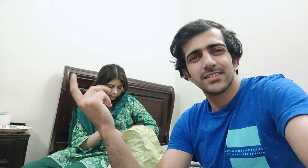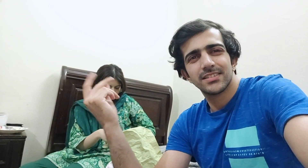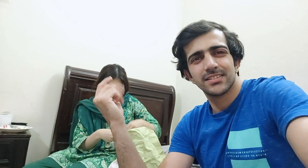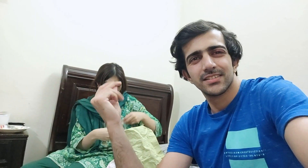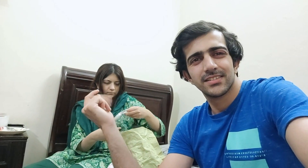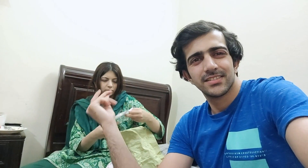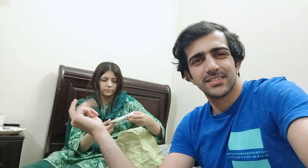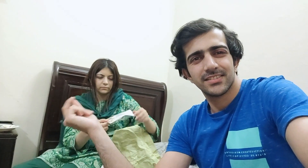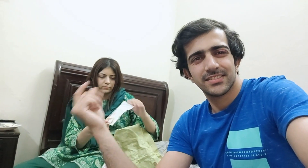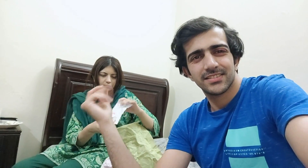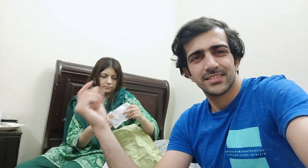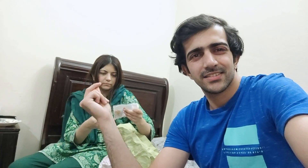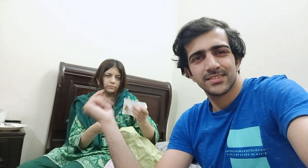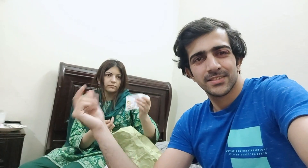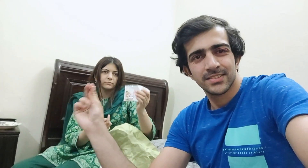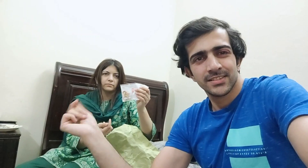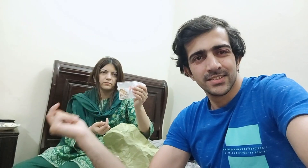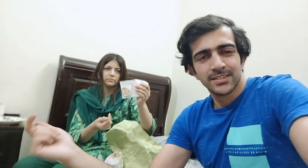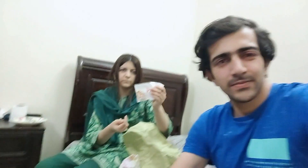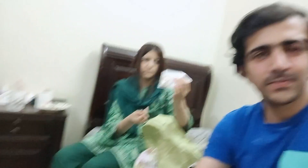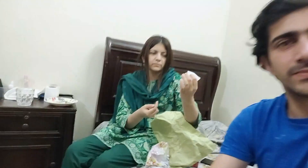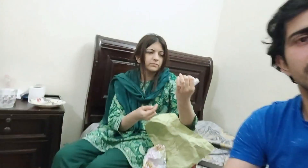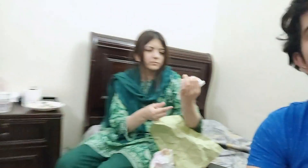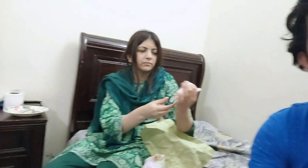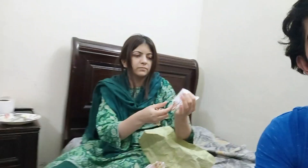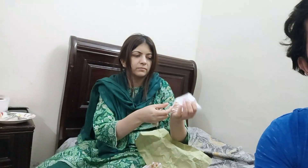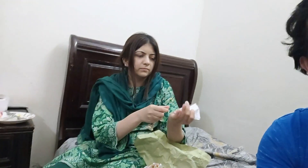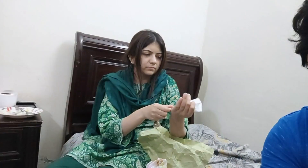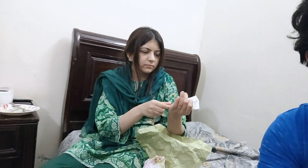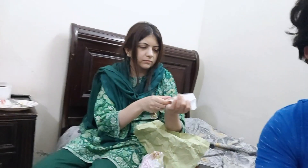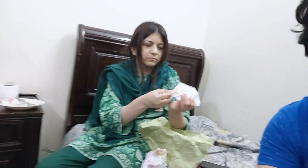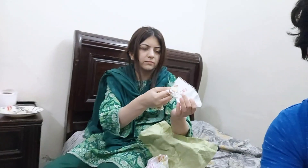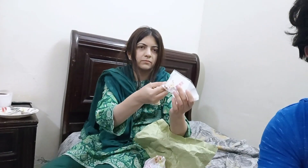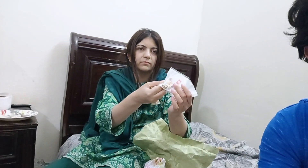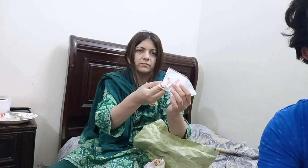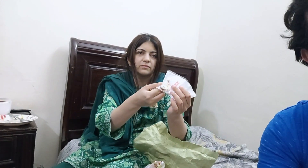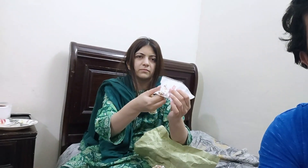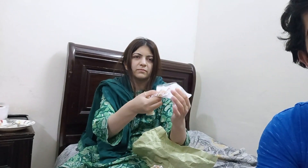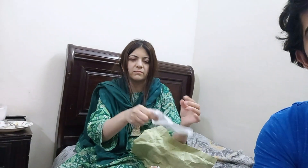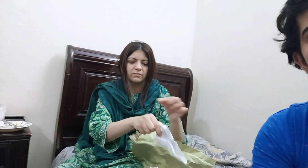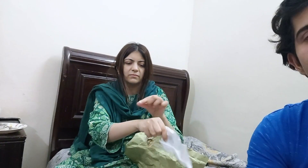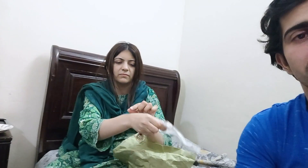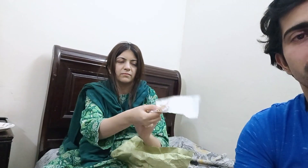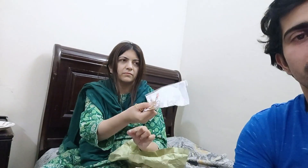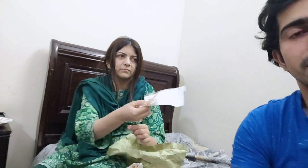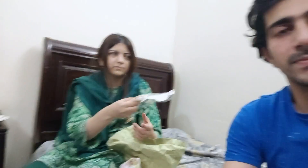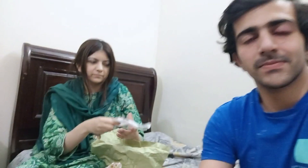जल्दी करो जल्दी करो जल्दी करो, ये ब्रेसलेट्स हैं जो मैंने CST से लिए थे,